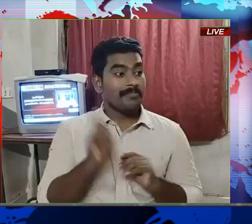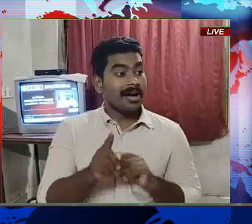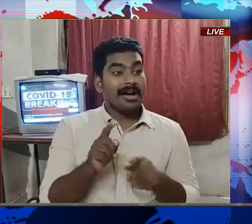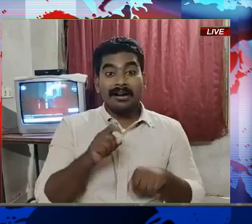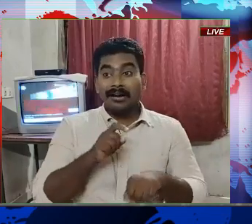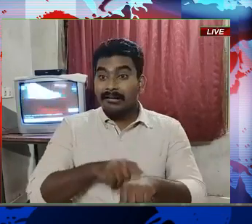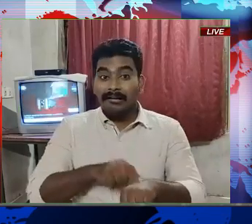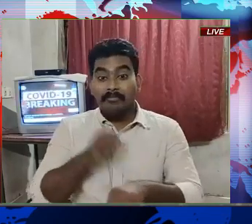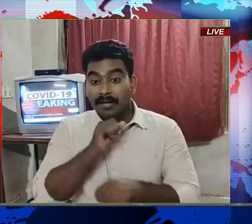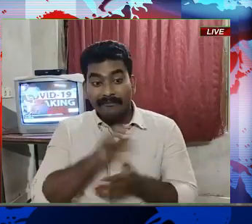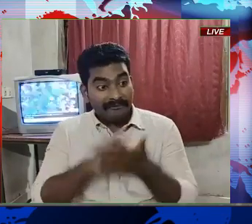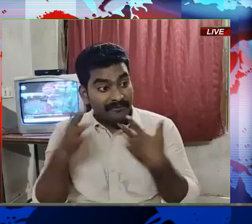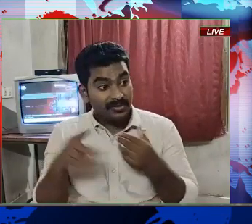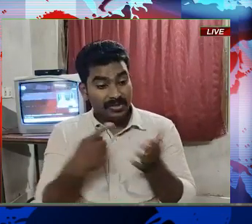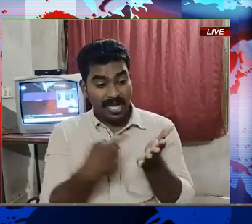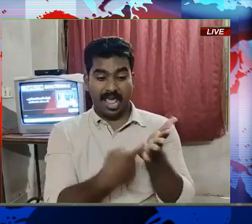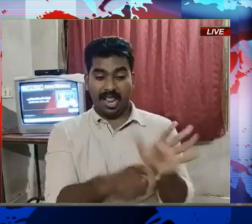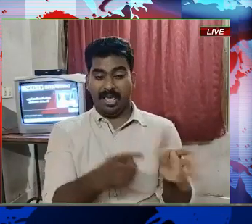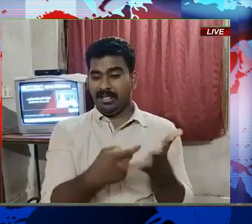ജോർദാനിൽ